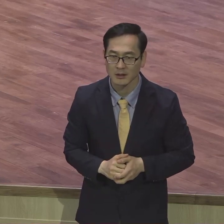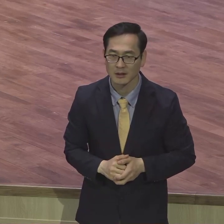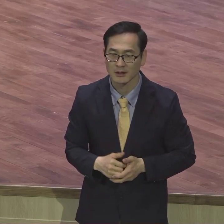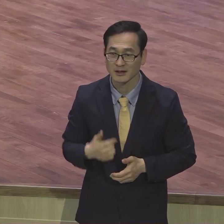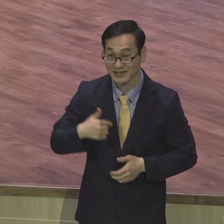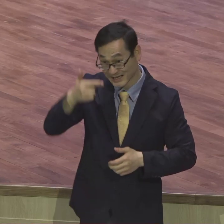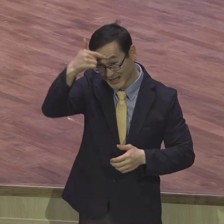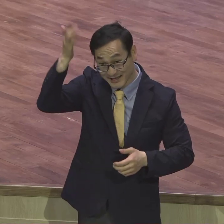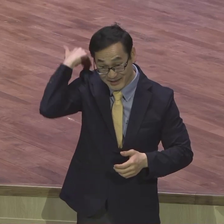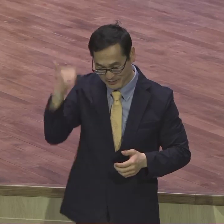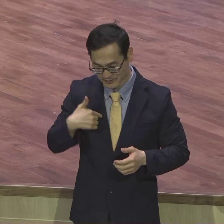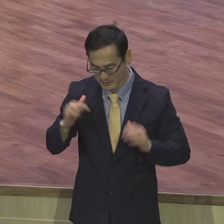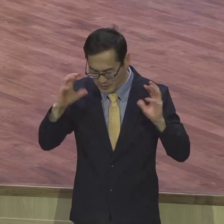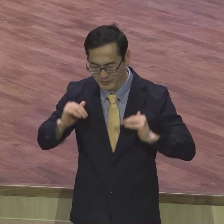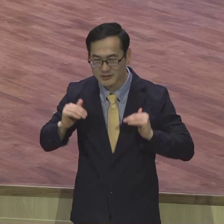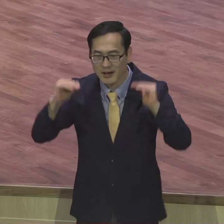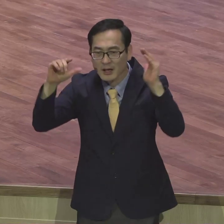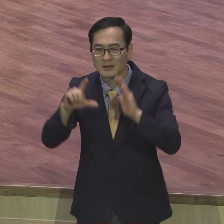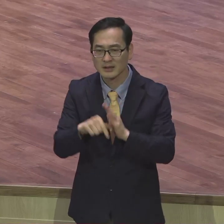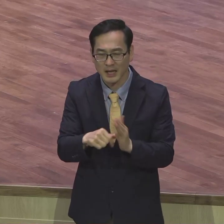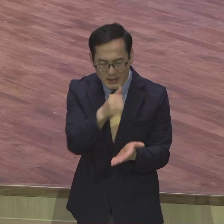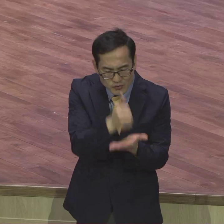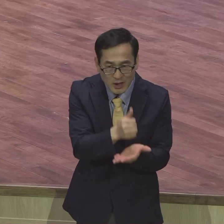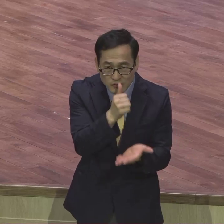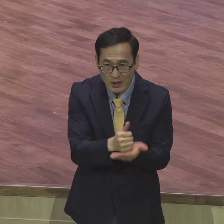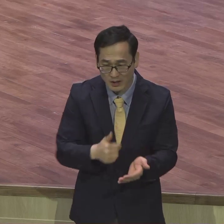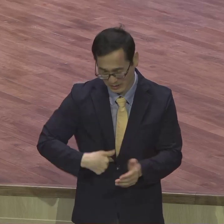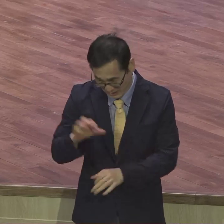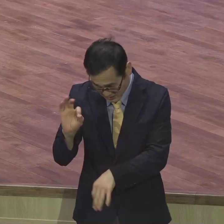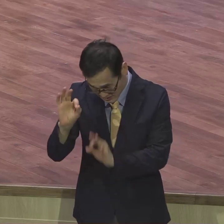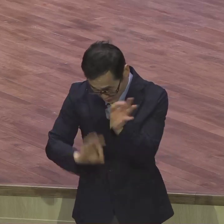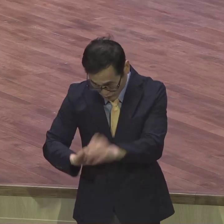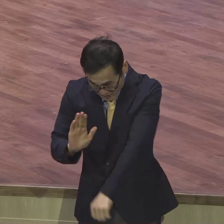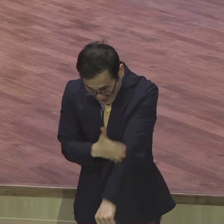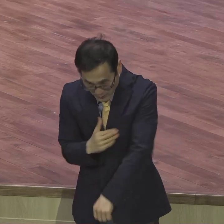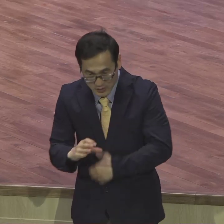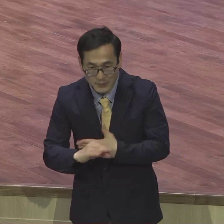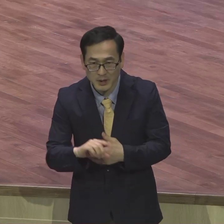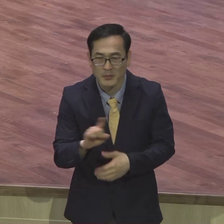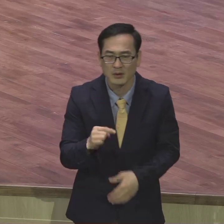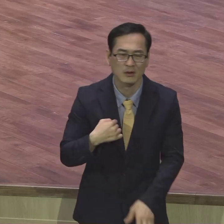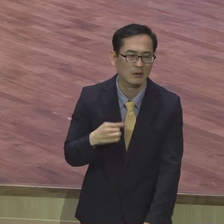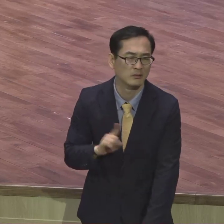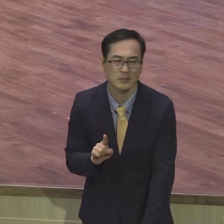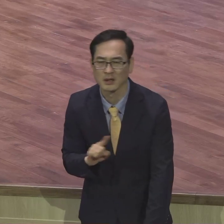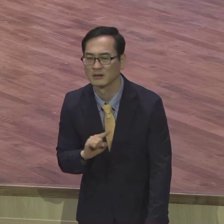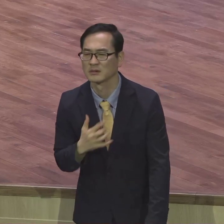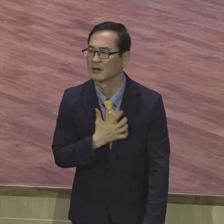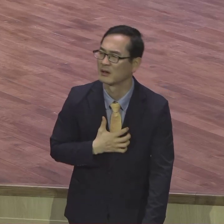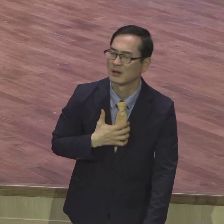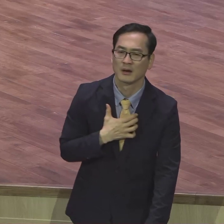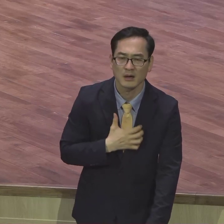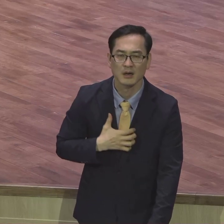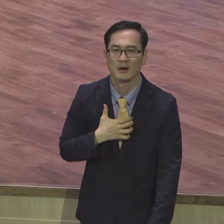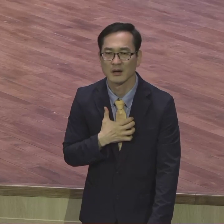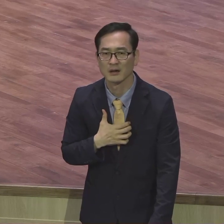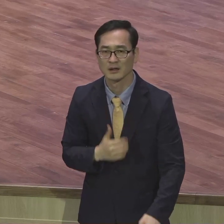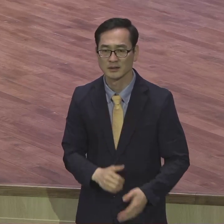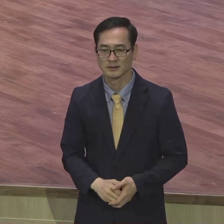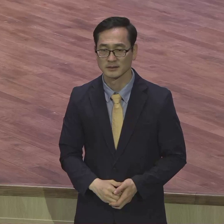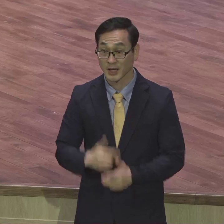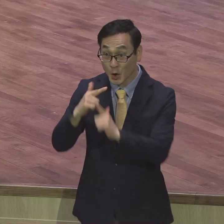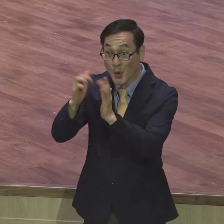정지의식이 많은지 몰라요. 이 죄의식이 많아지니까 내가 먼지를 지어요. 그러니까 자꾸 교회에서